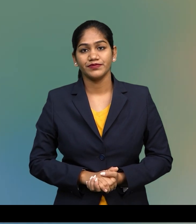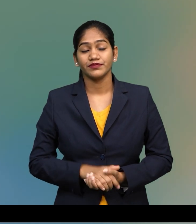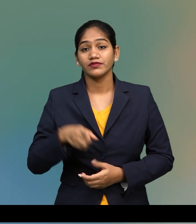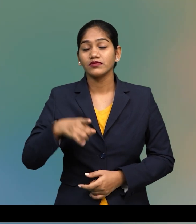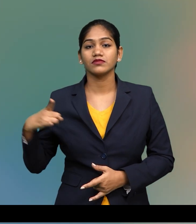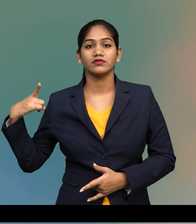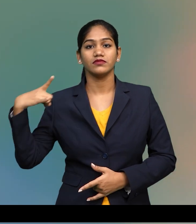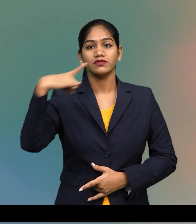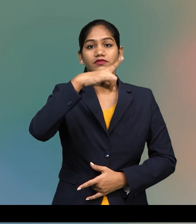ఏరోట్రోపోలిస్